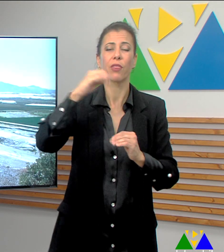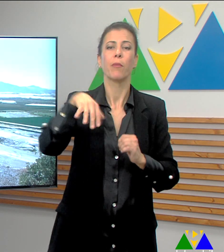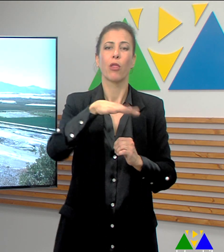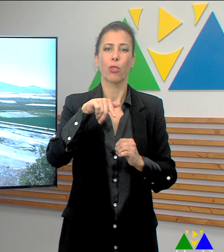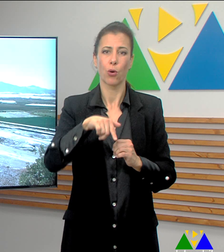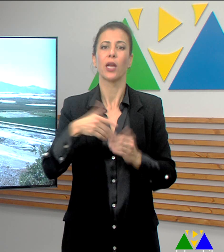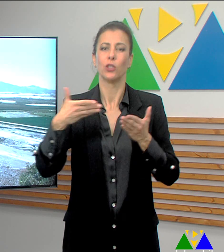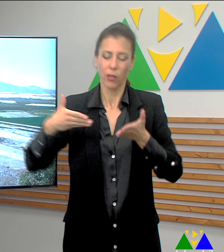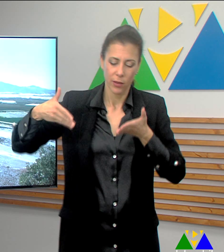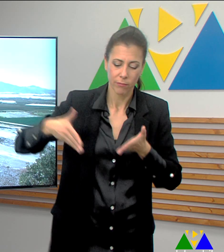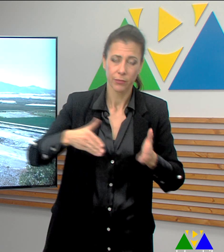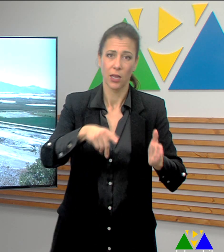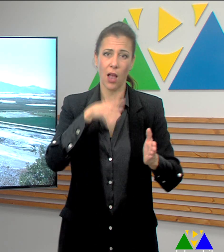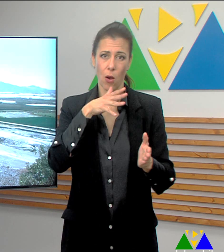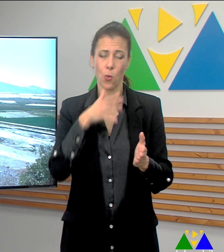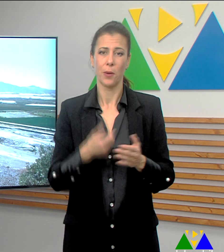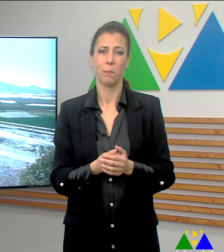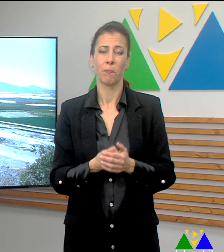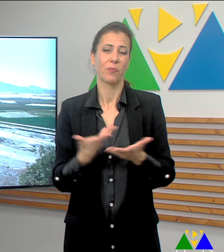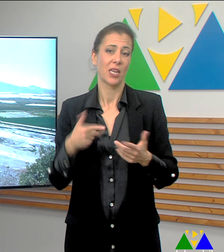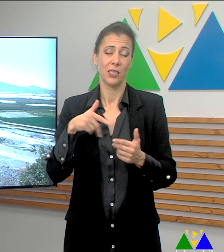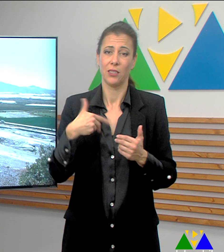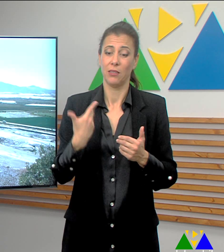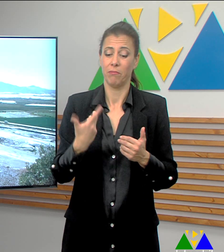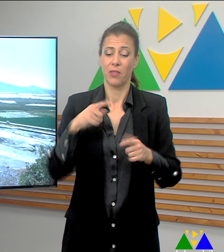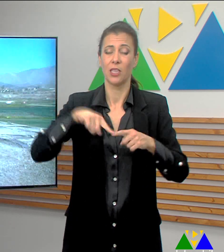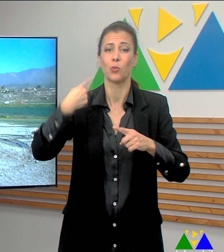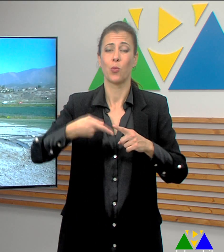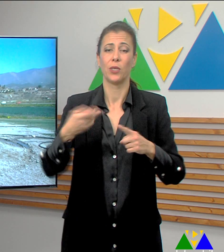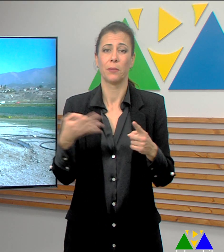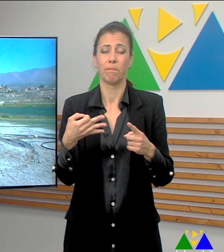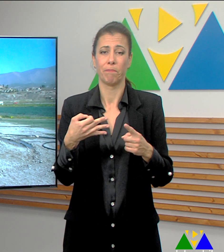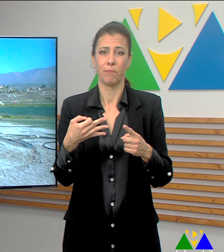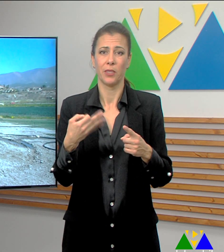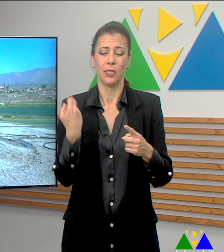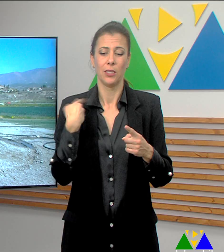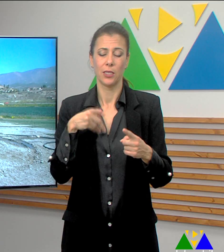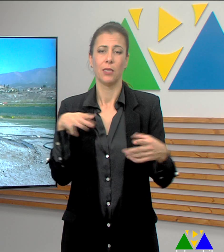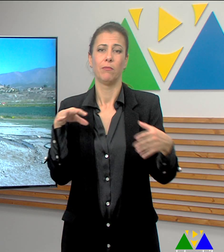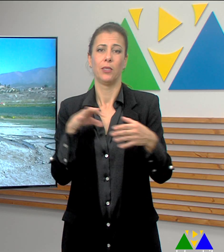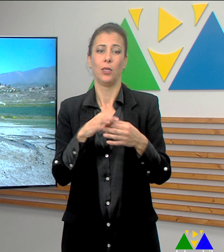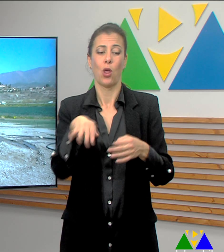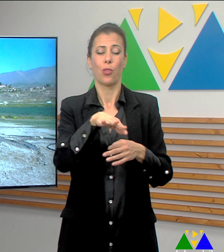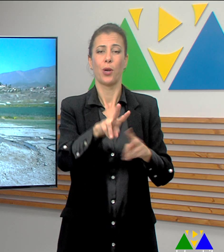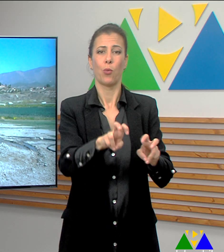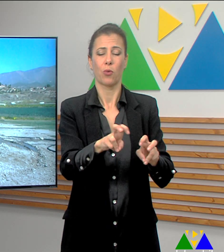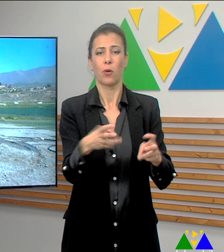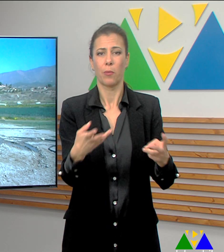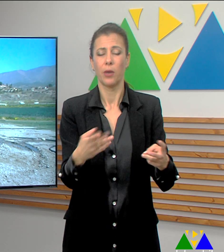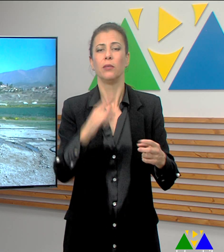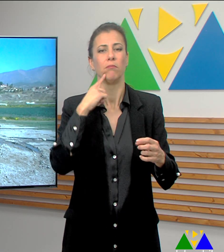donde baja la acequia principal, y ya para incorporarse a la zona de Torroneva,